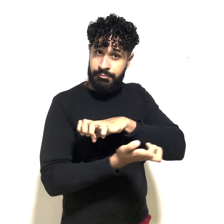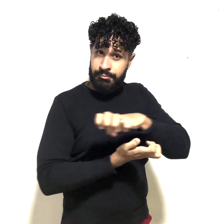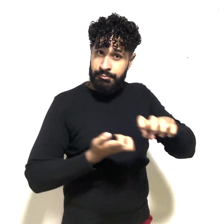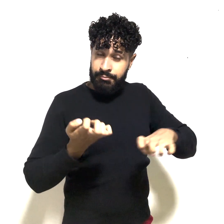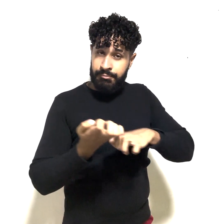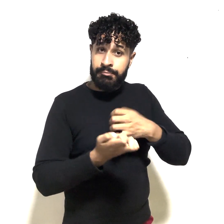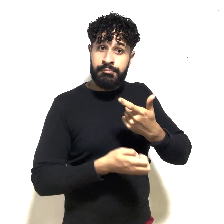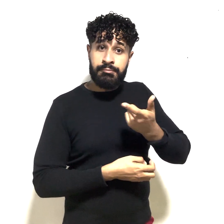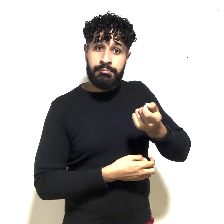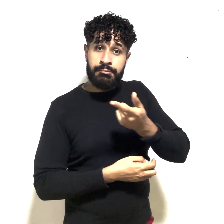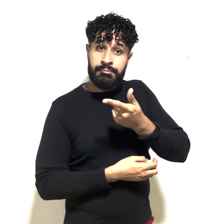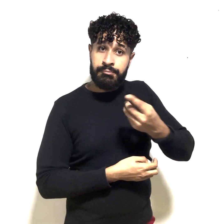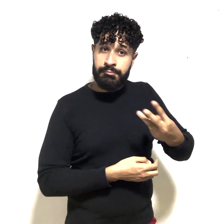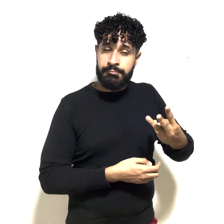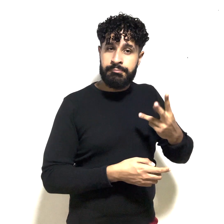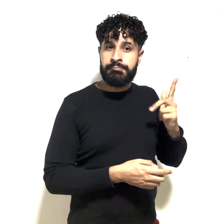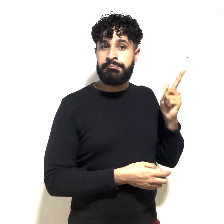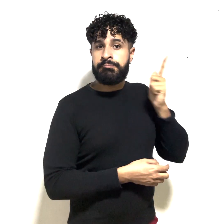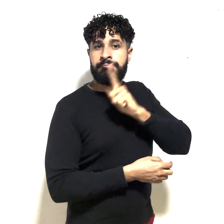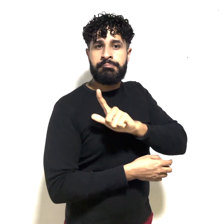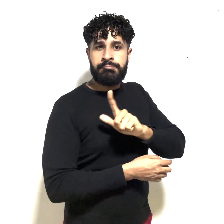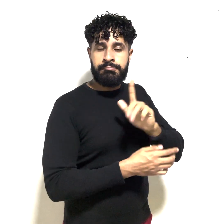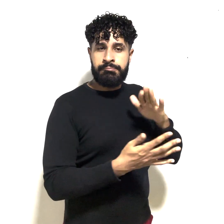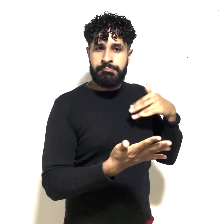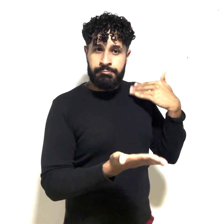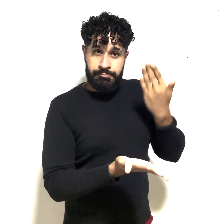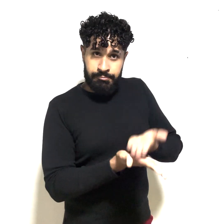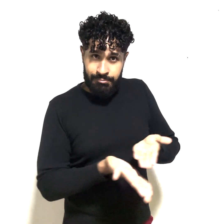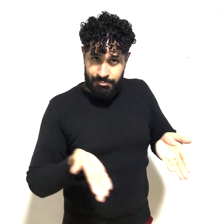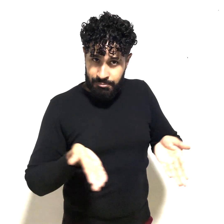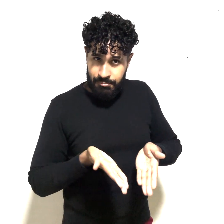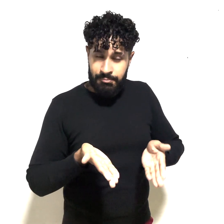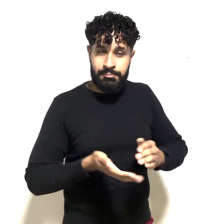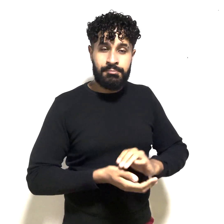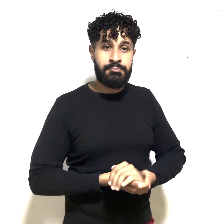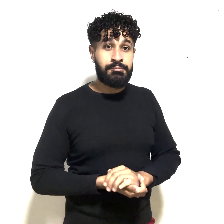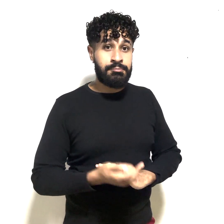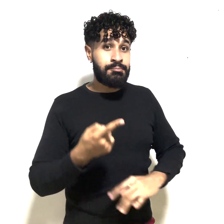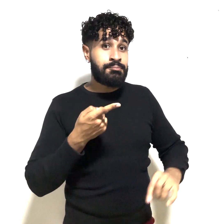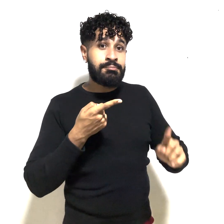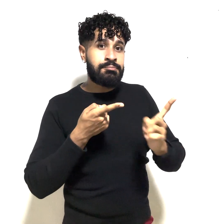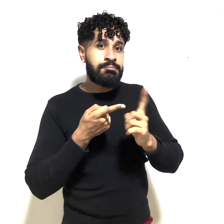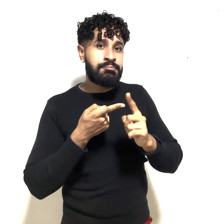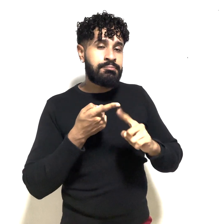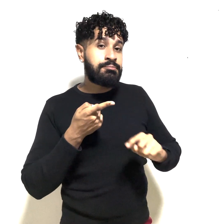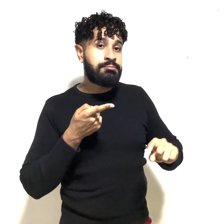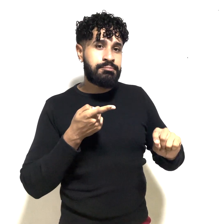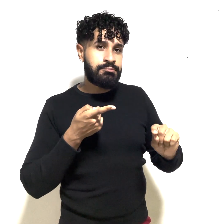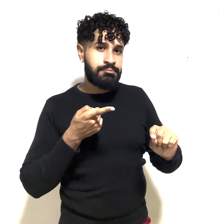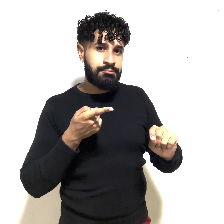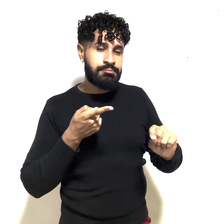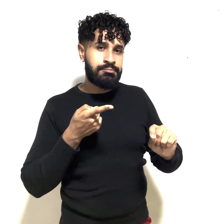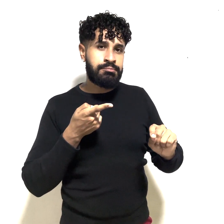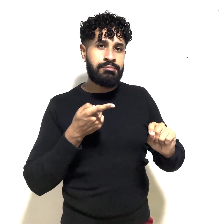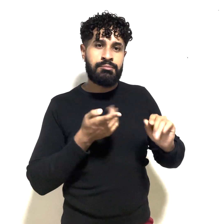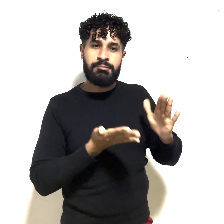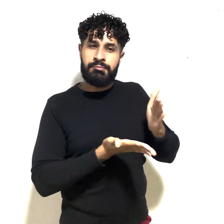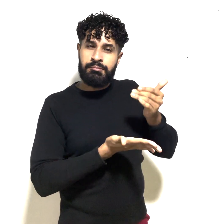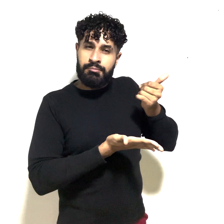2023 conquistados até o momento primeiro item nomeação de todos os